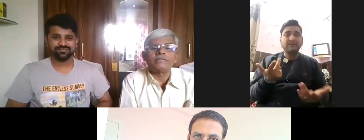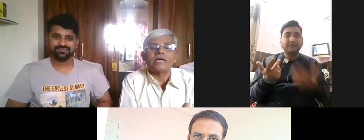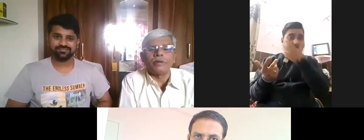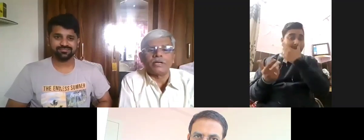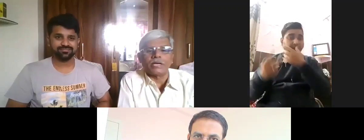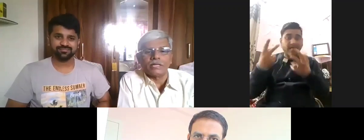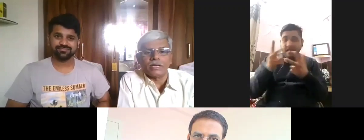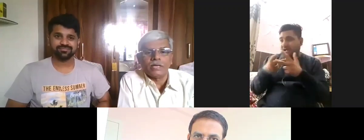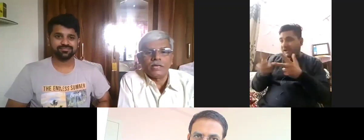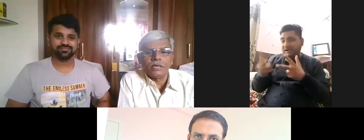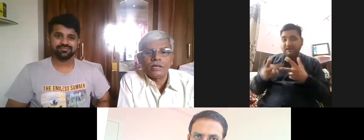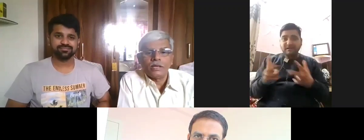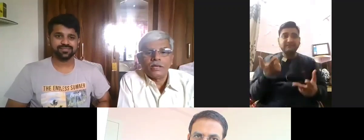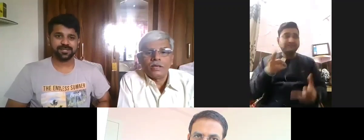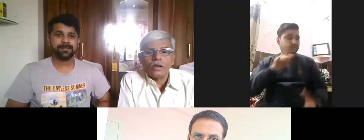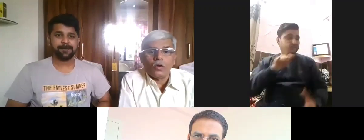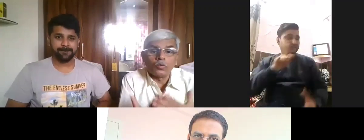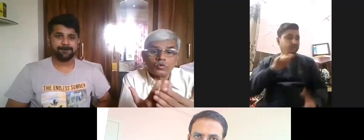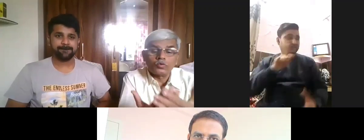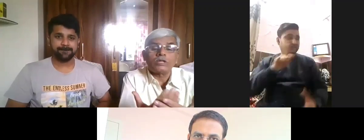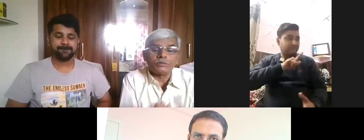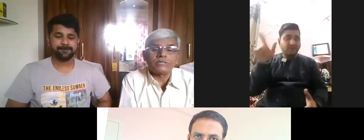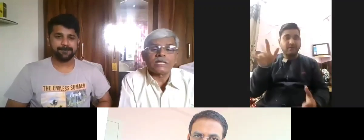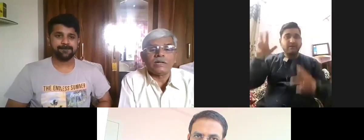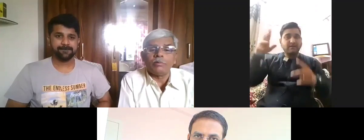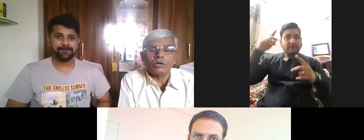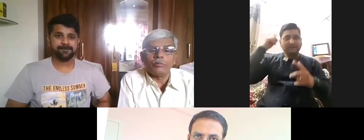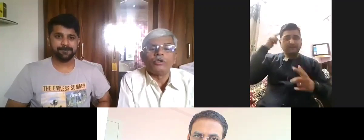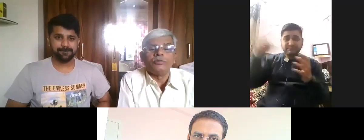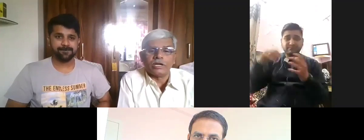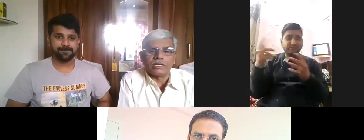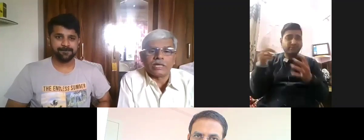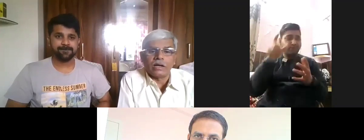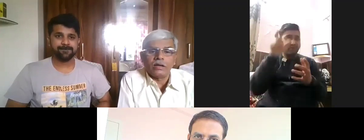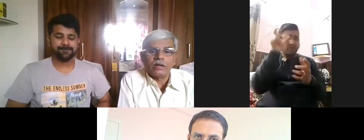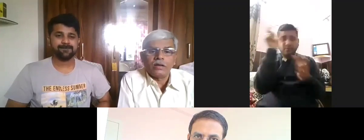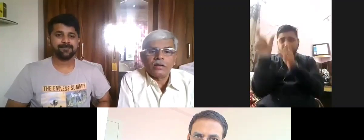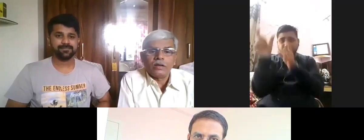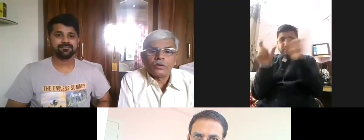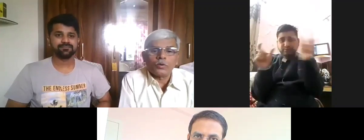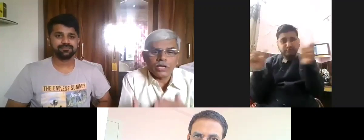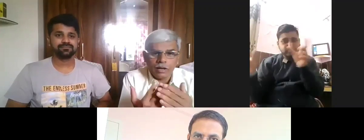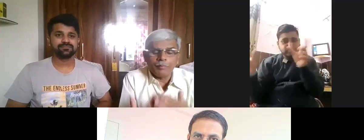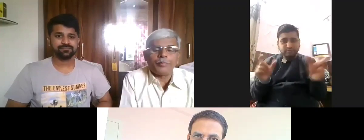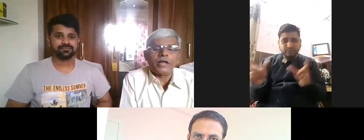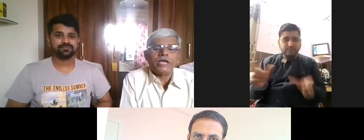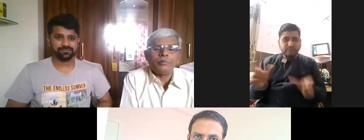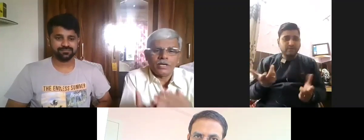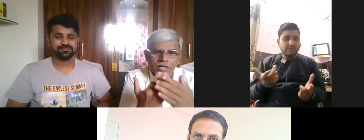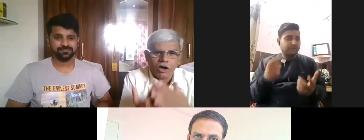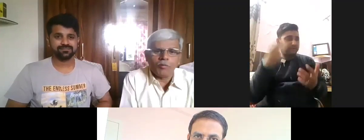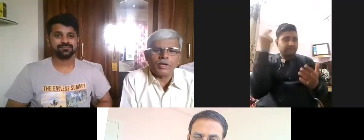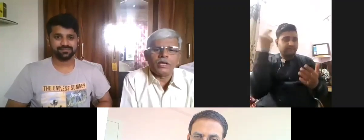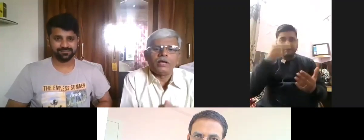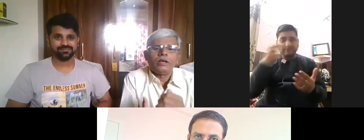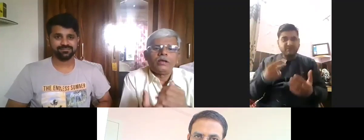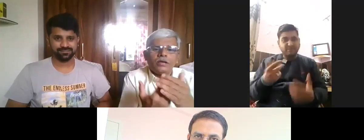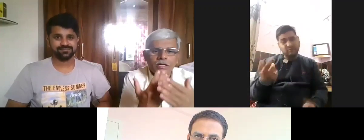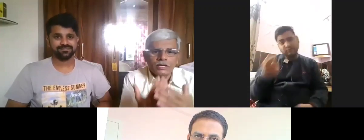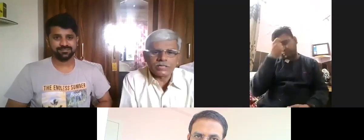उन्होंने हमारे सामने रखे थे, और उसको आत्मसात करना बोलेगा तो बहुत डिफिकल्ट था, क्योंकि हम पढ़ाई में गांव